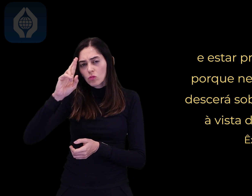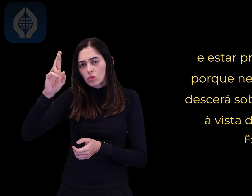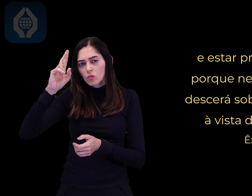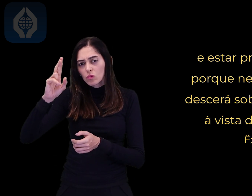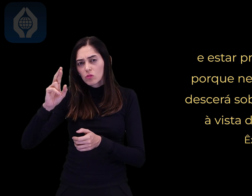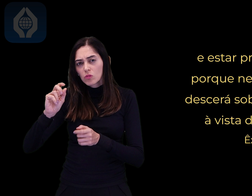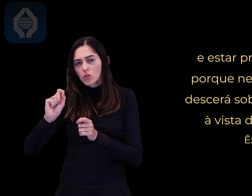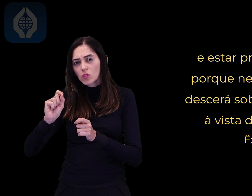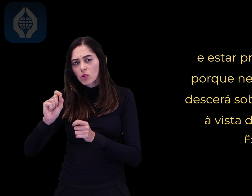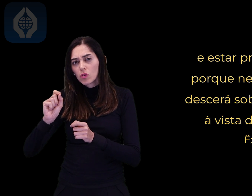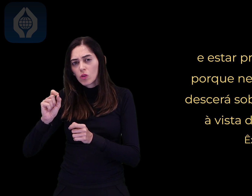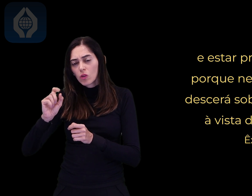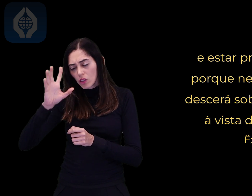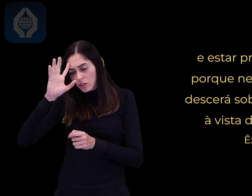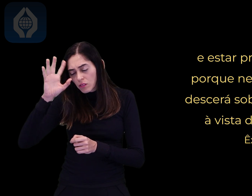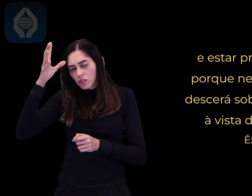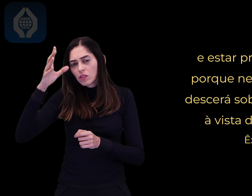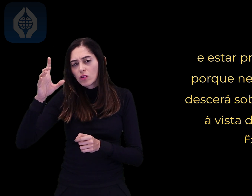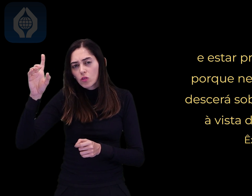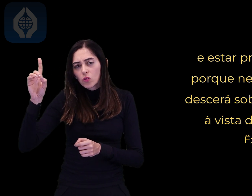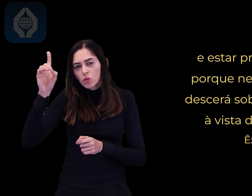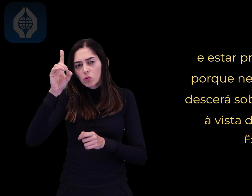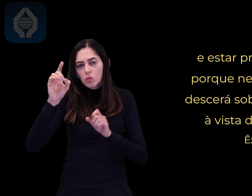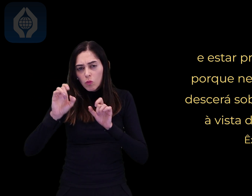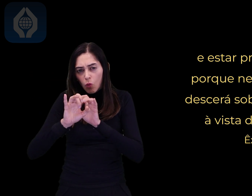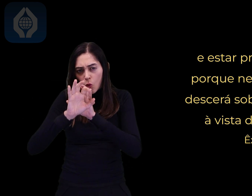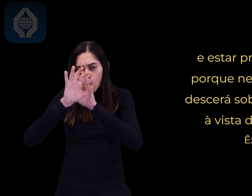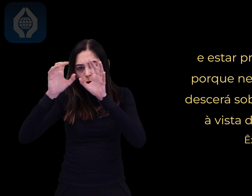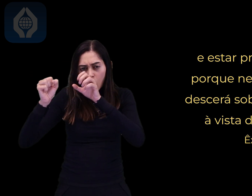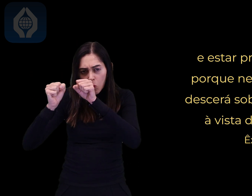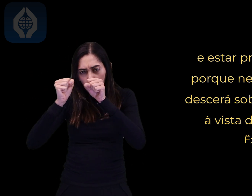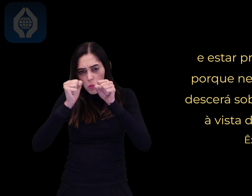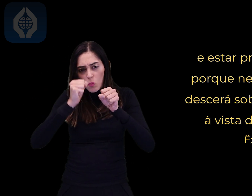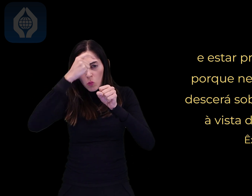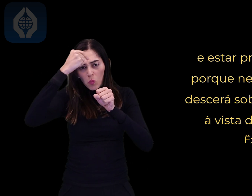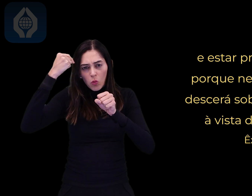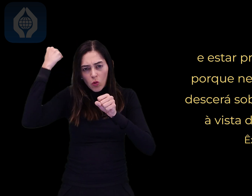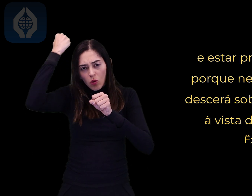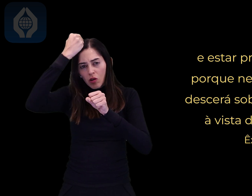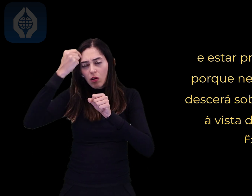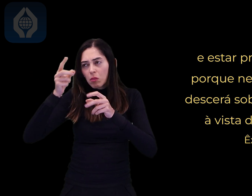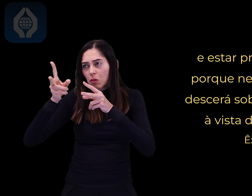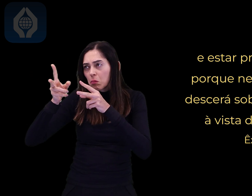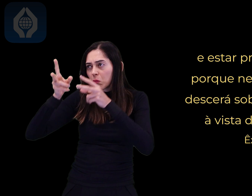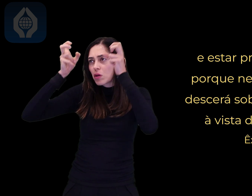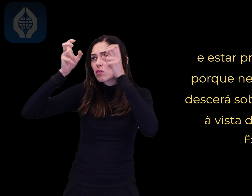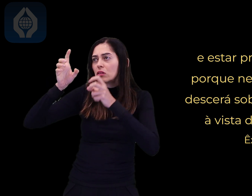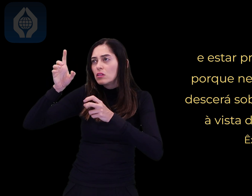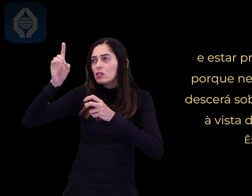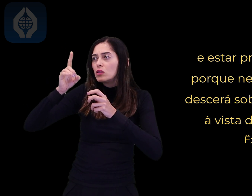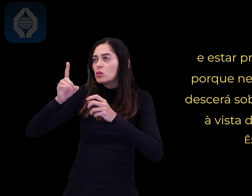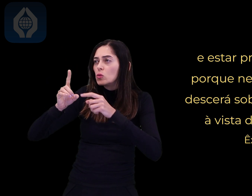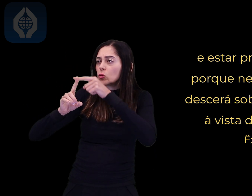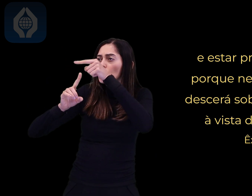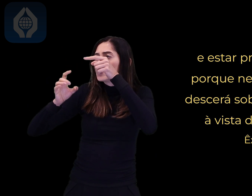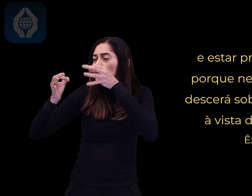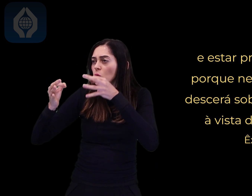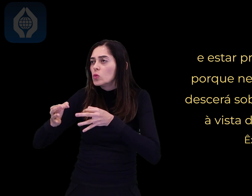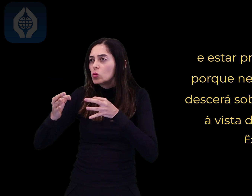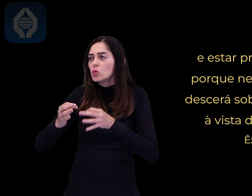sua grande glória, poder e santidade diante de Israel para que eles percebessem que Ele é um Deus santo que